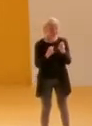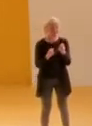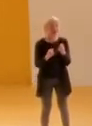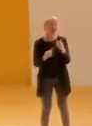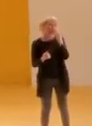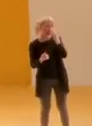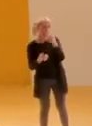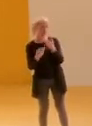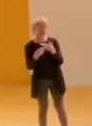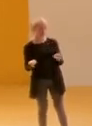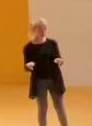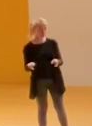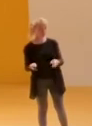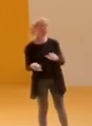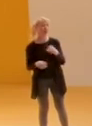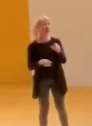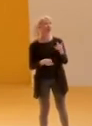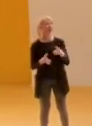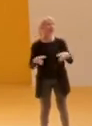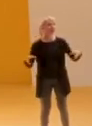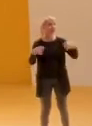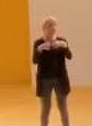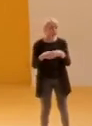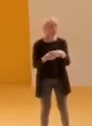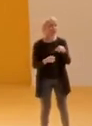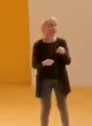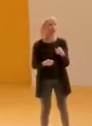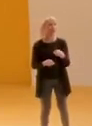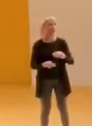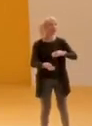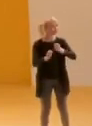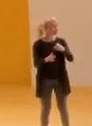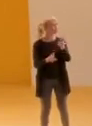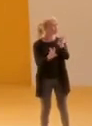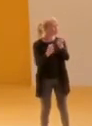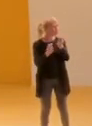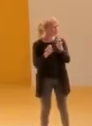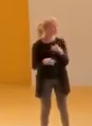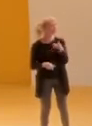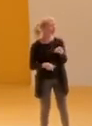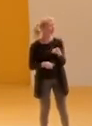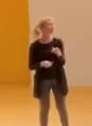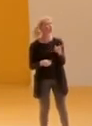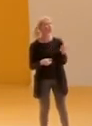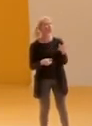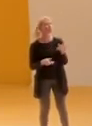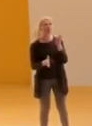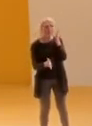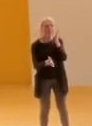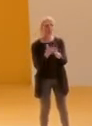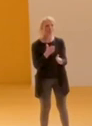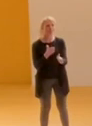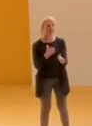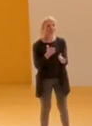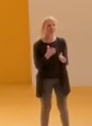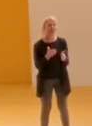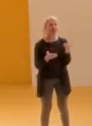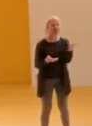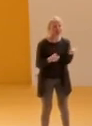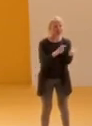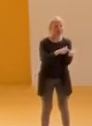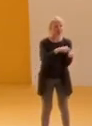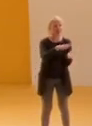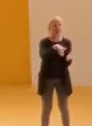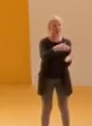że wspólnotach zbieracko łowieckich mamy najprostsze metody produkcji które polegają na tym no ręka usta można powiedzieć